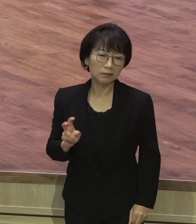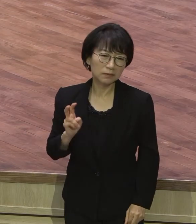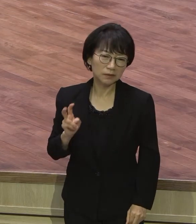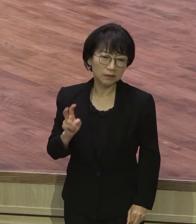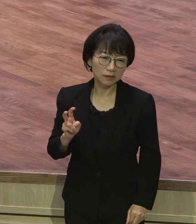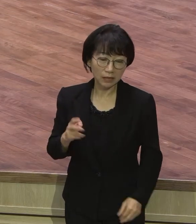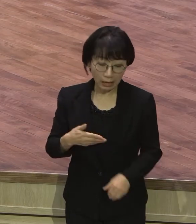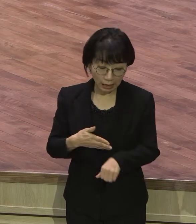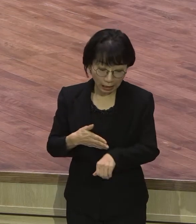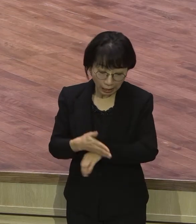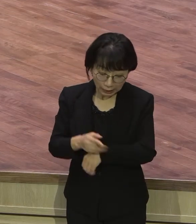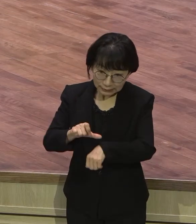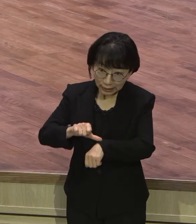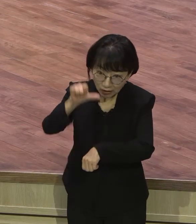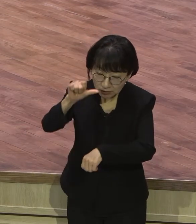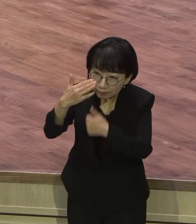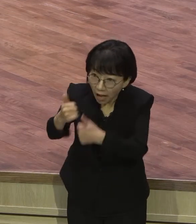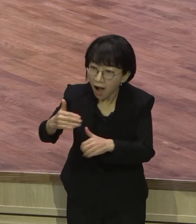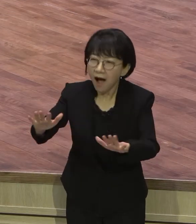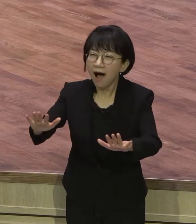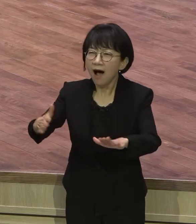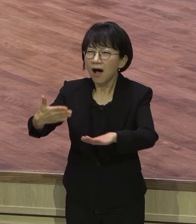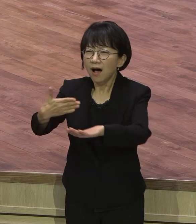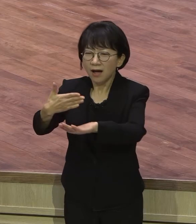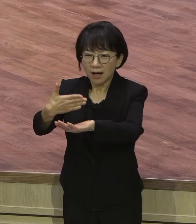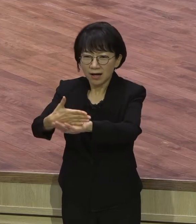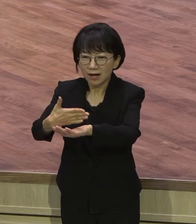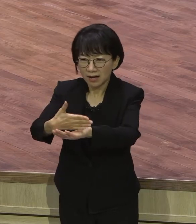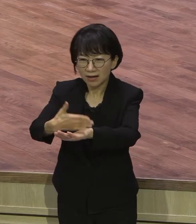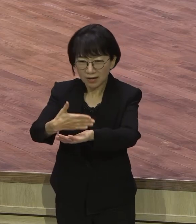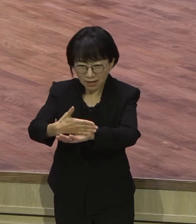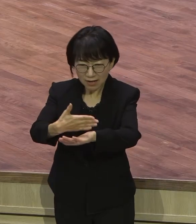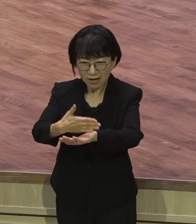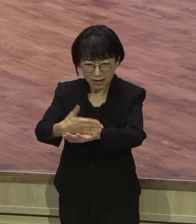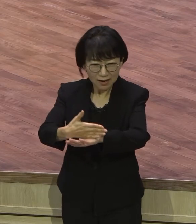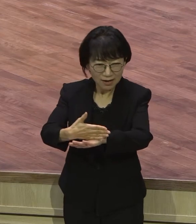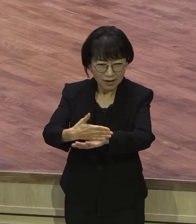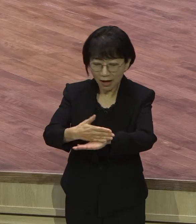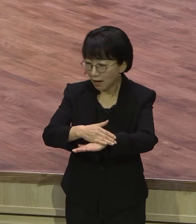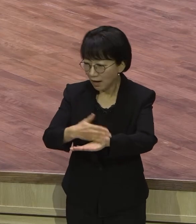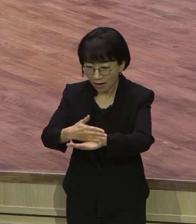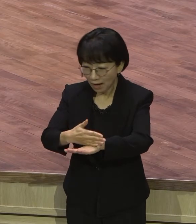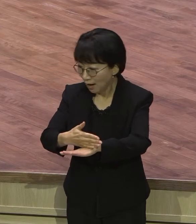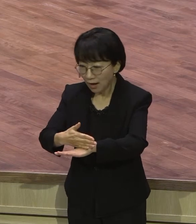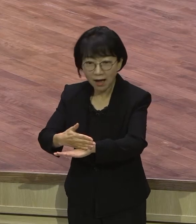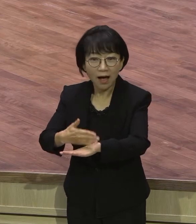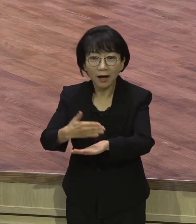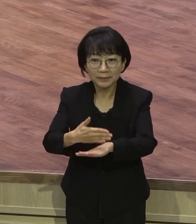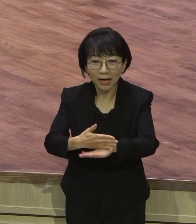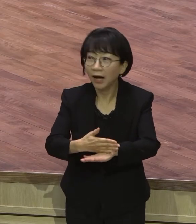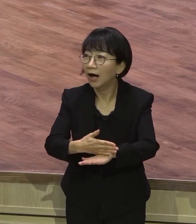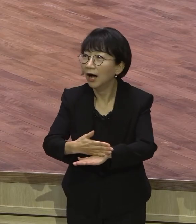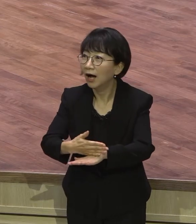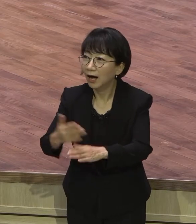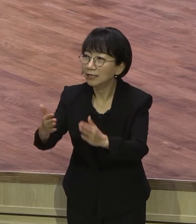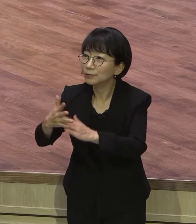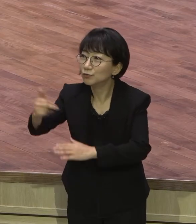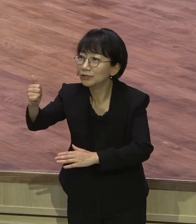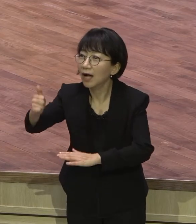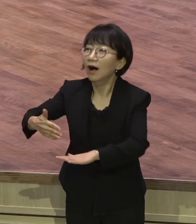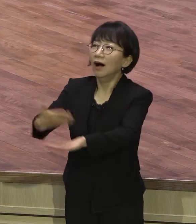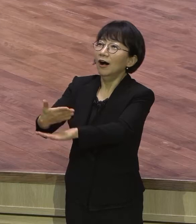이 늦은 시간에 불러주고 얼마나 주인을 볼 때에 주인을 앞으로 봐도 감사하고 뒤로 봐도 감사하고 뒤통수를 봐도